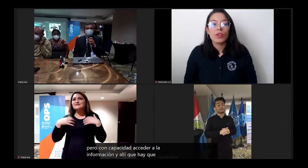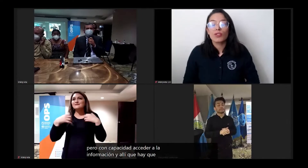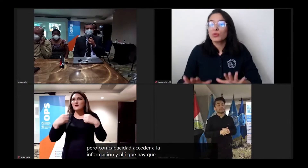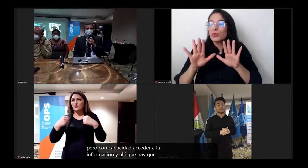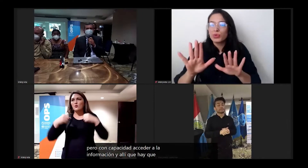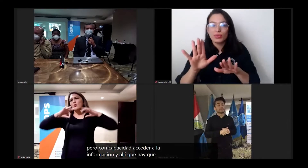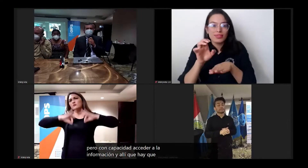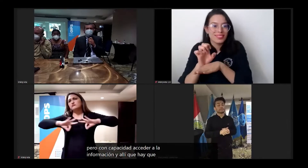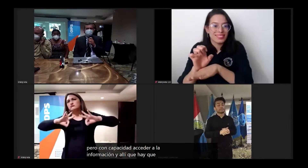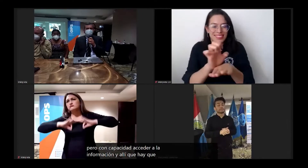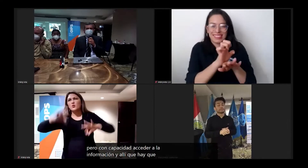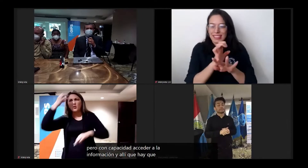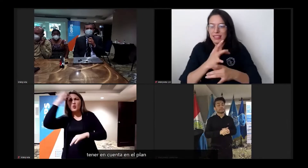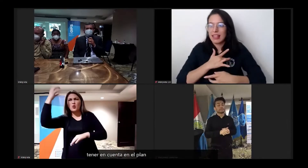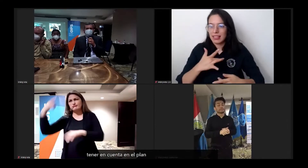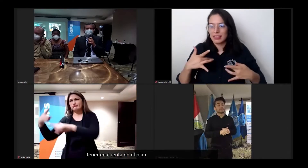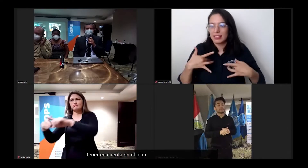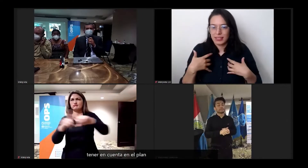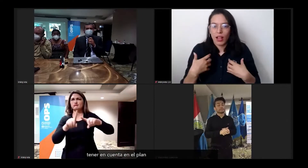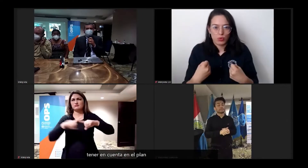prestadoras de servicio, que,